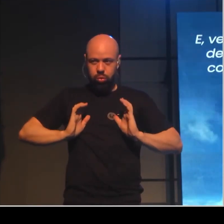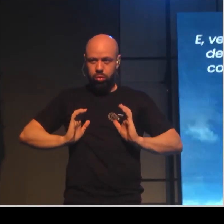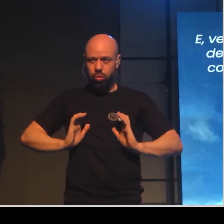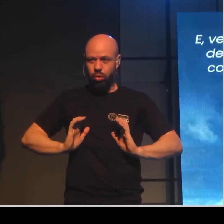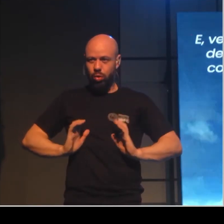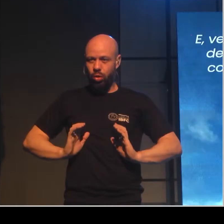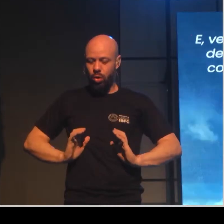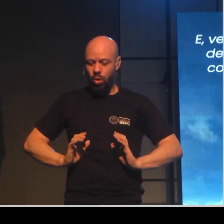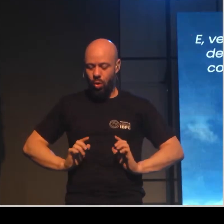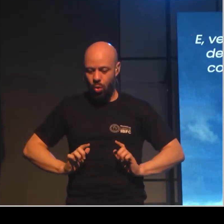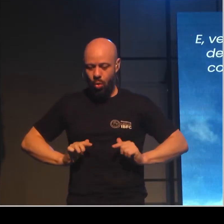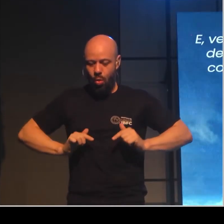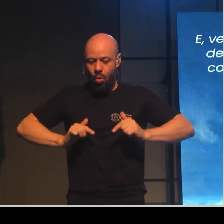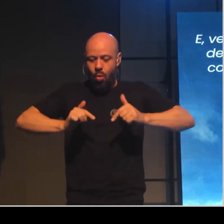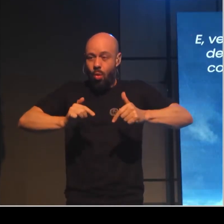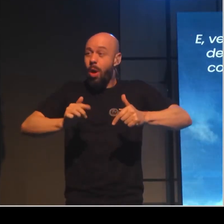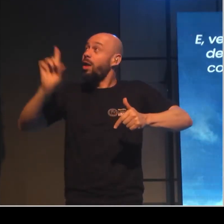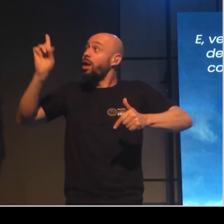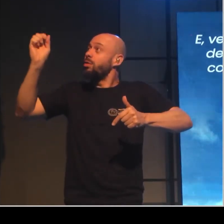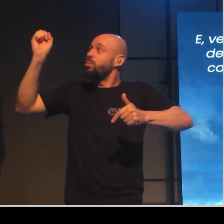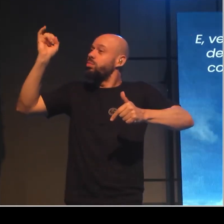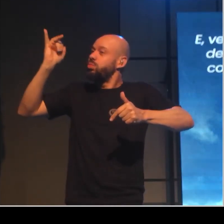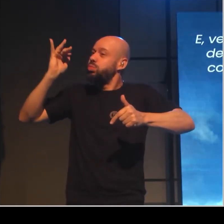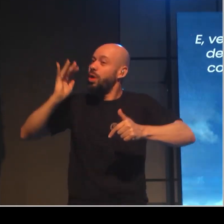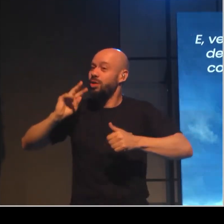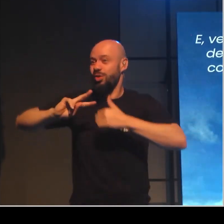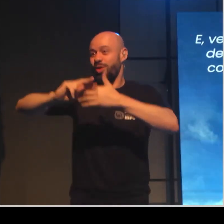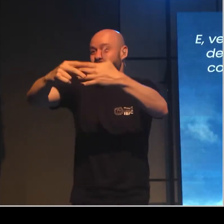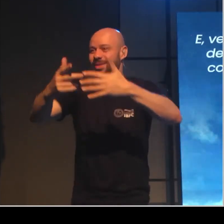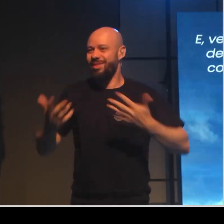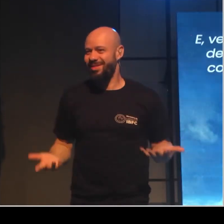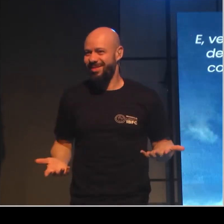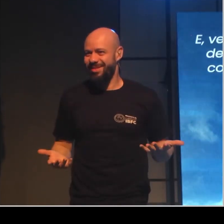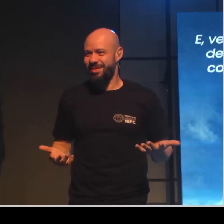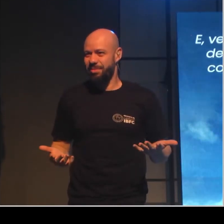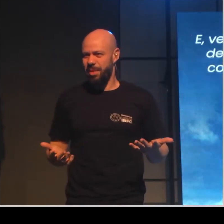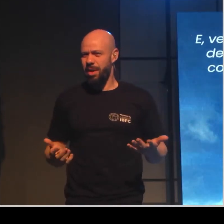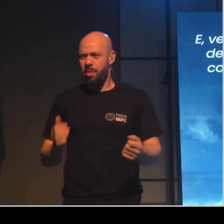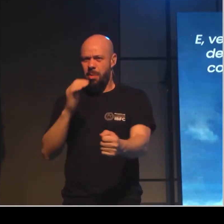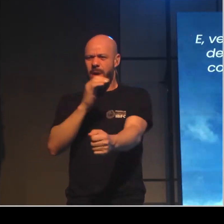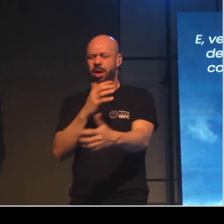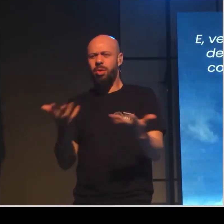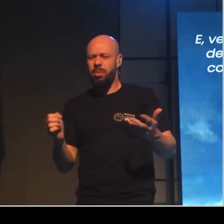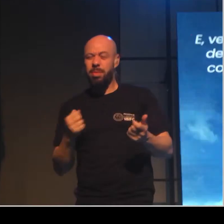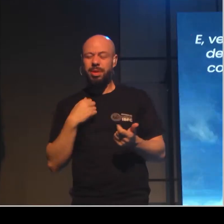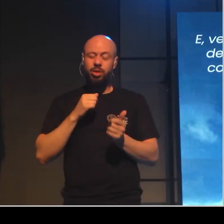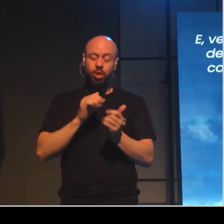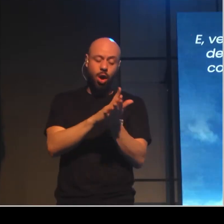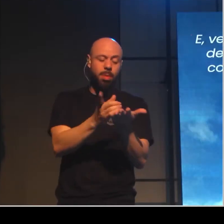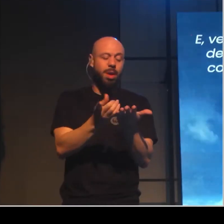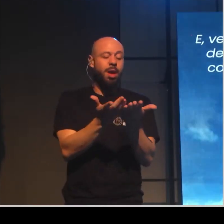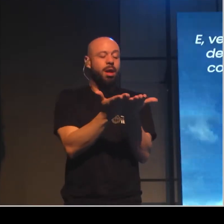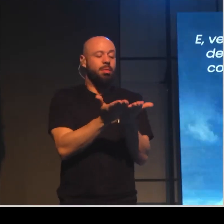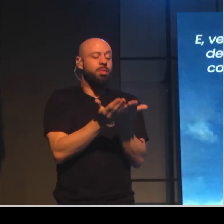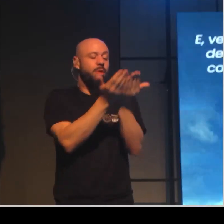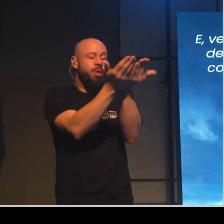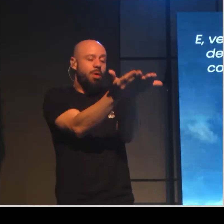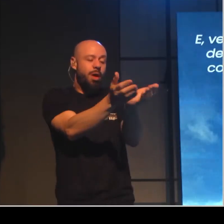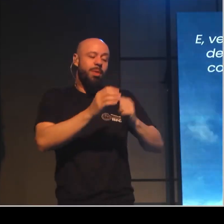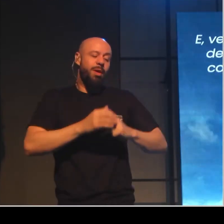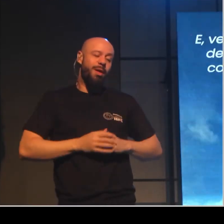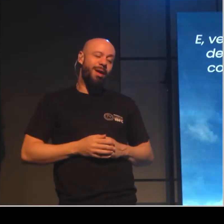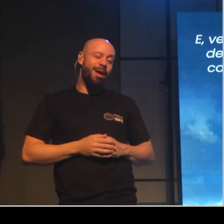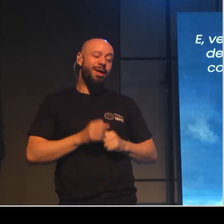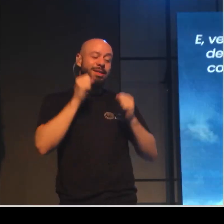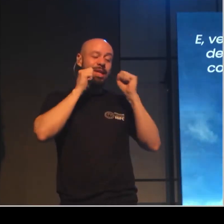não significa você carregar uma Bíblia embaixo do braço. Não significa você ter uma Bíblia aberta no Salmo 91 na sua casa. Não. O